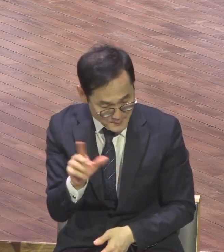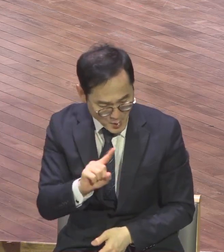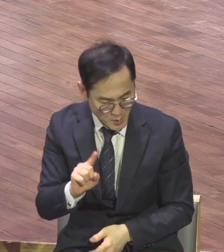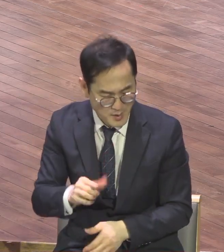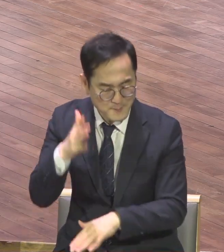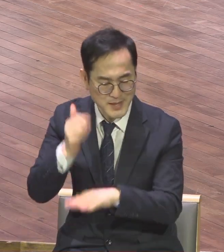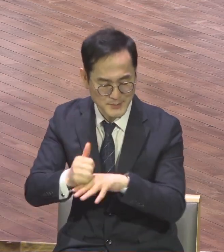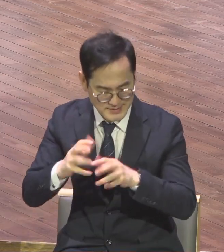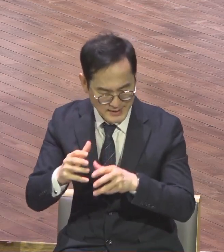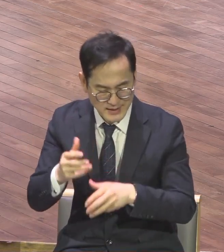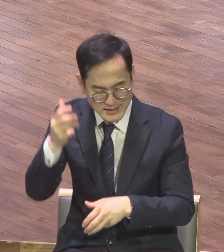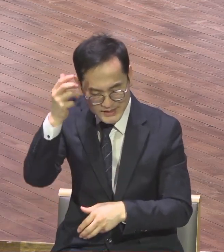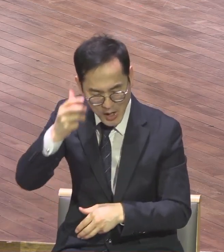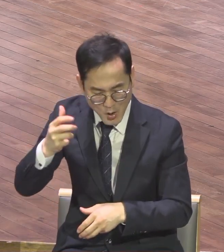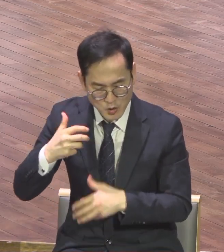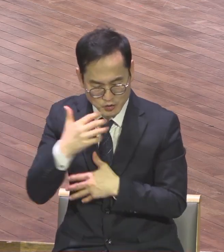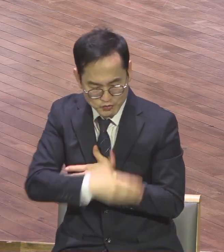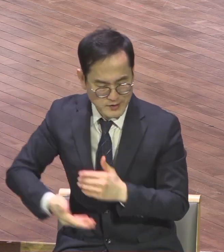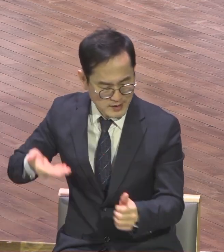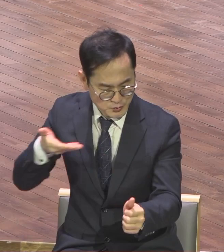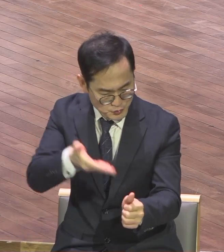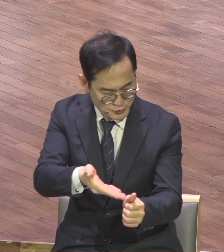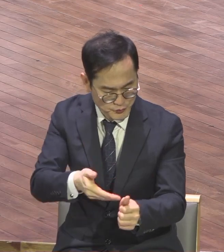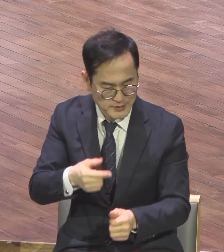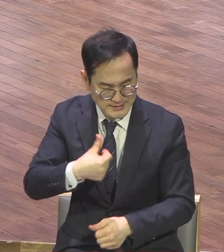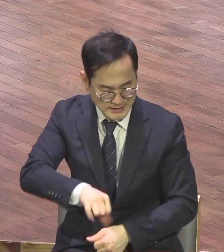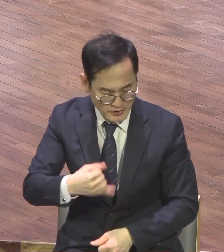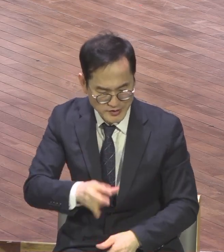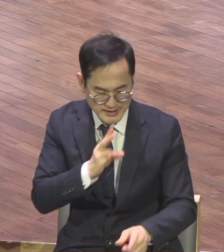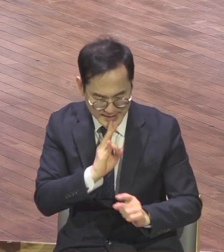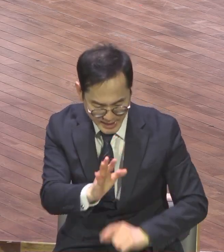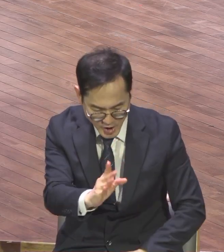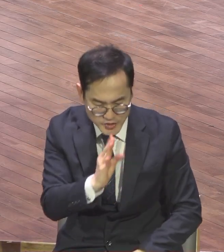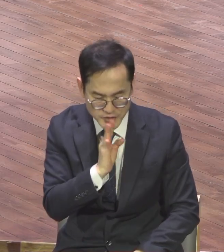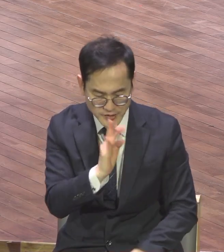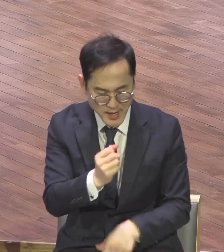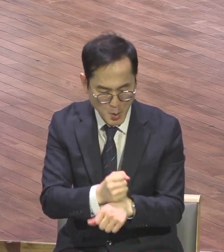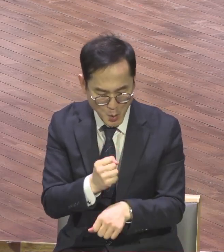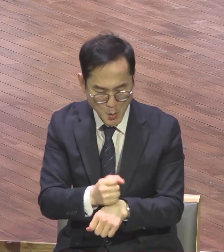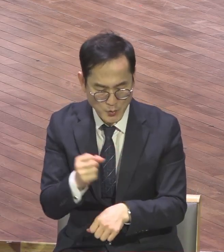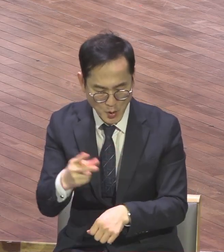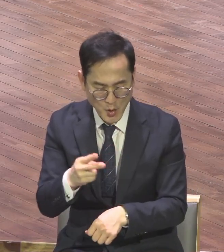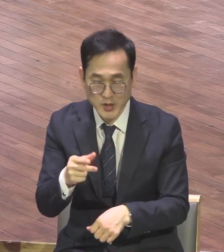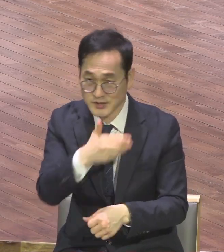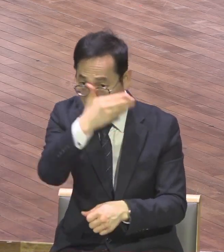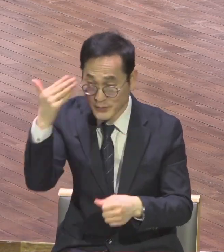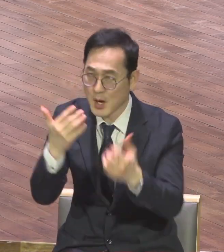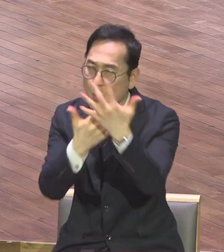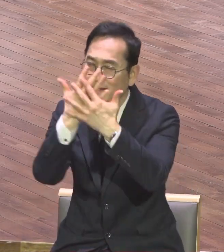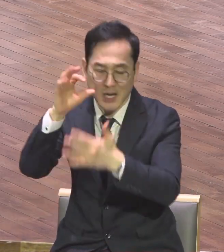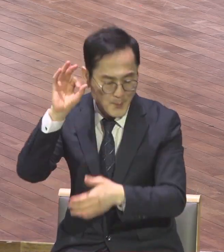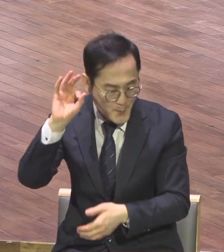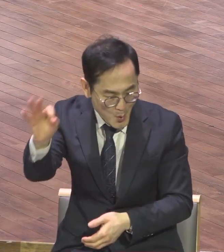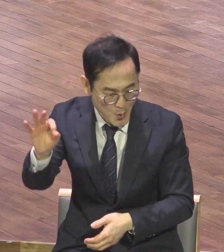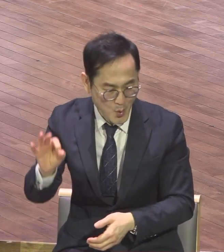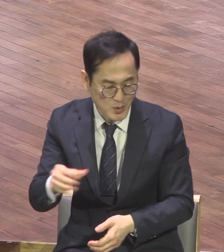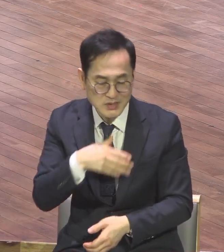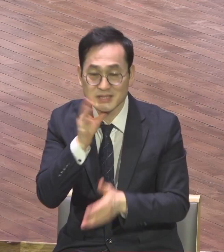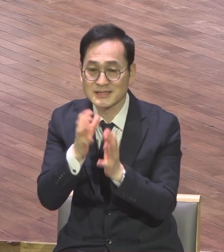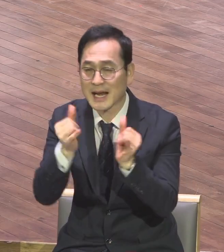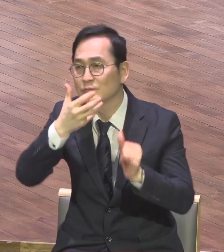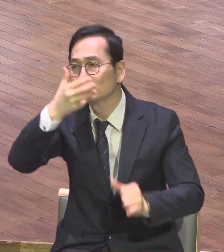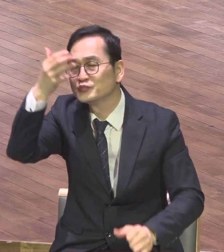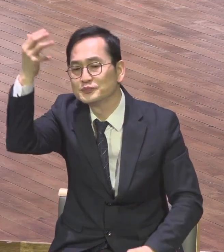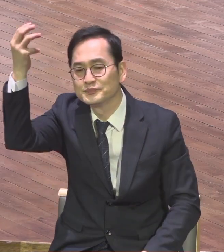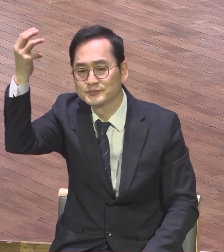말세에 내가 내 영을 모든 육체에 부어주리니 너희의 자녀들은 예언할 것이요 너희 젊은이들은 환상을 보고 너희 늙은이들은 꿈을